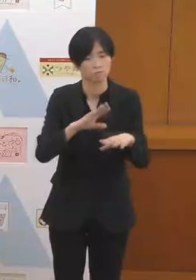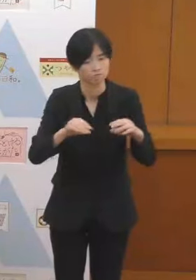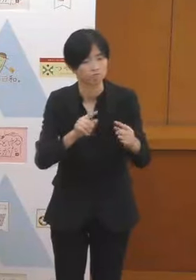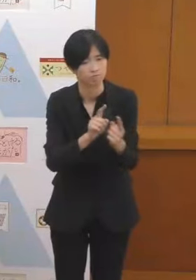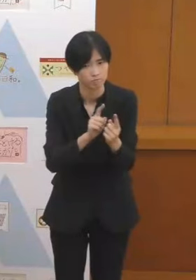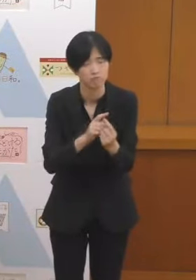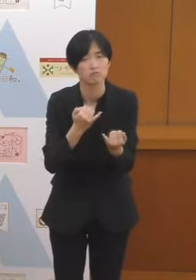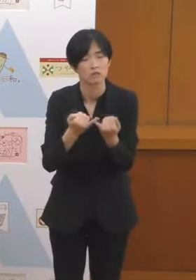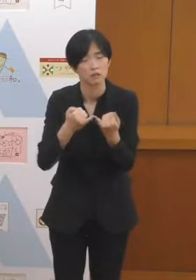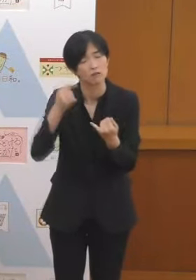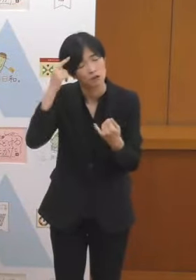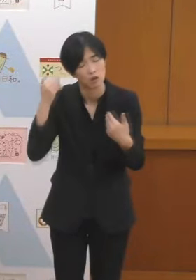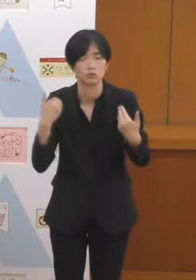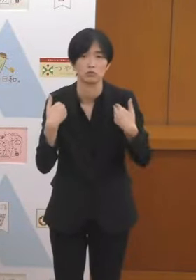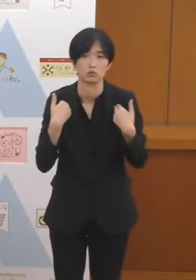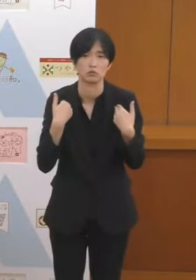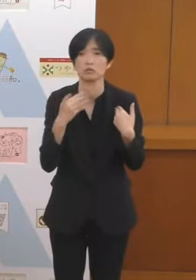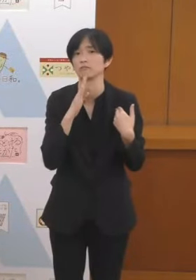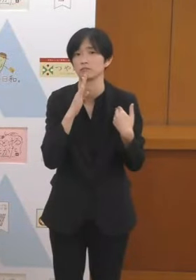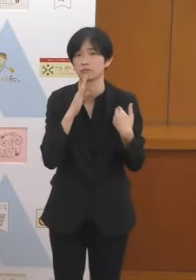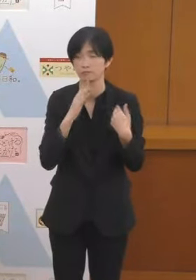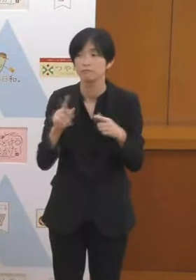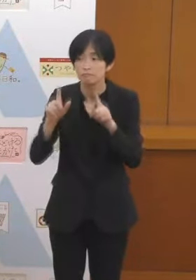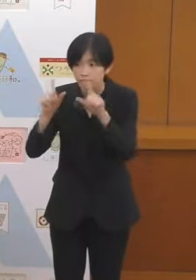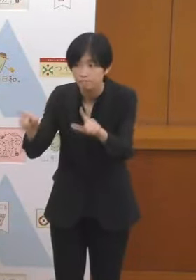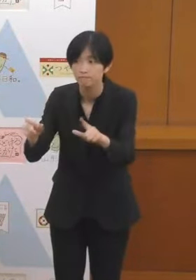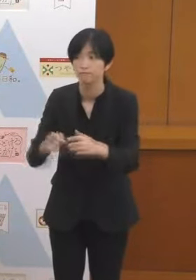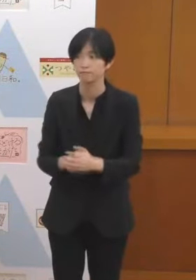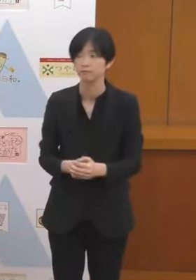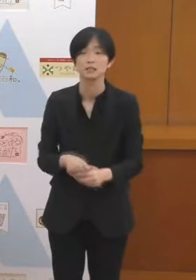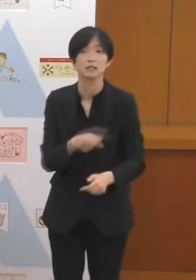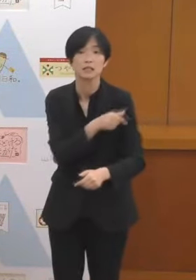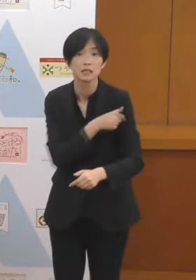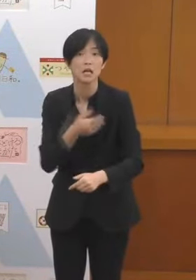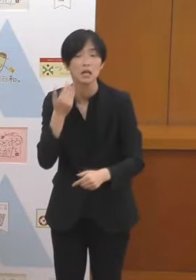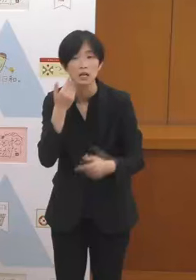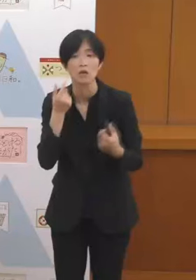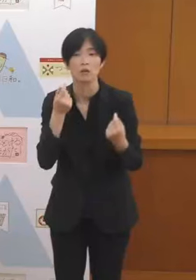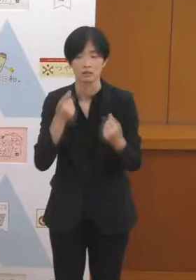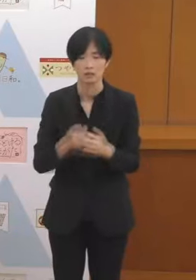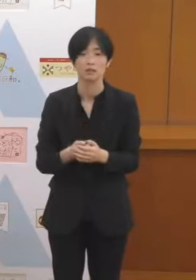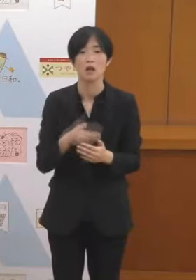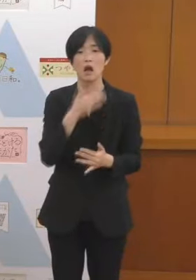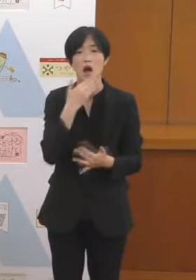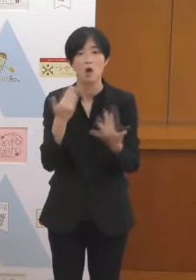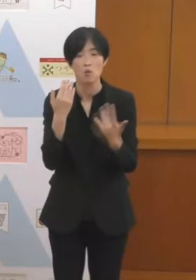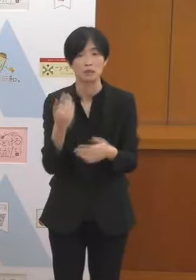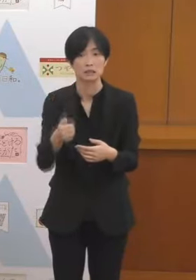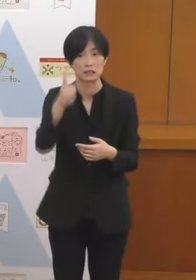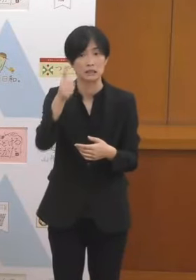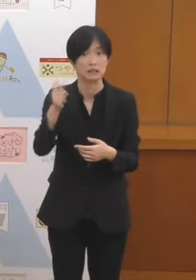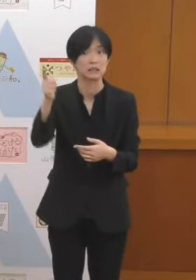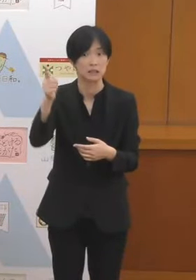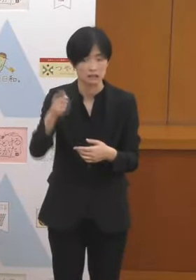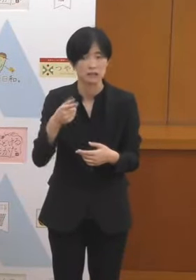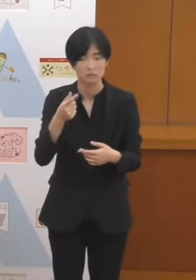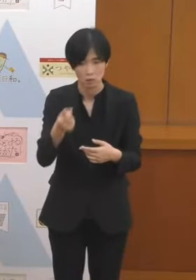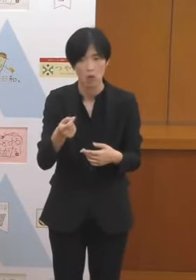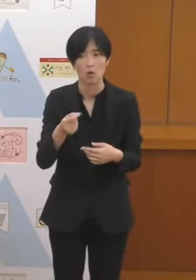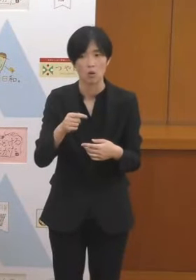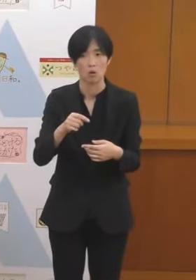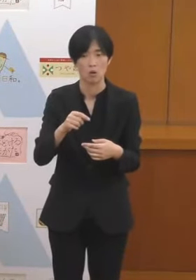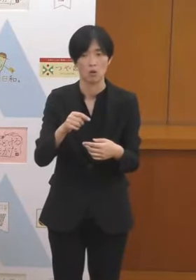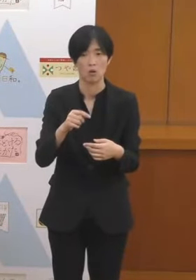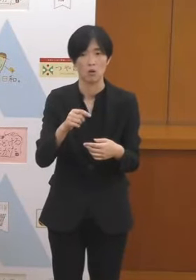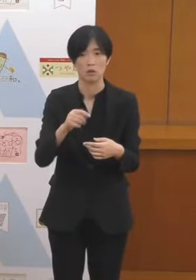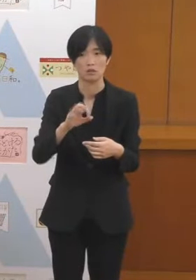いますございますすいません最後にえっと青森県の知事も先日あの導入を表明してまあの5